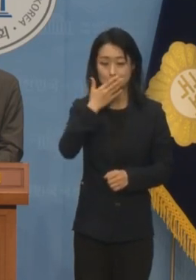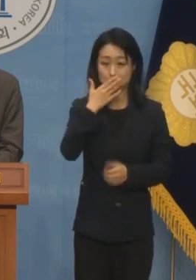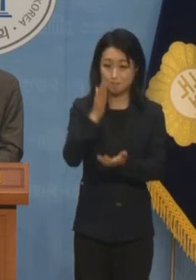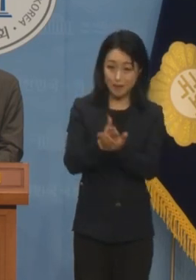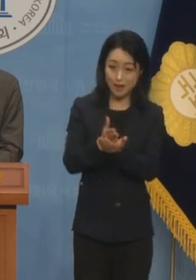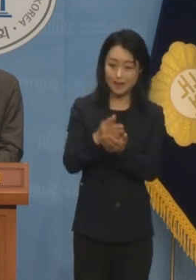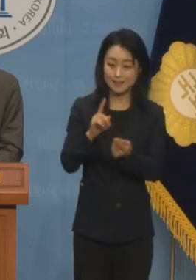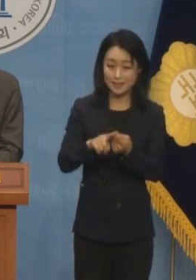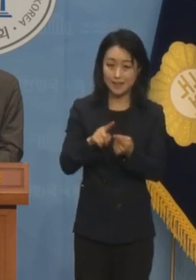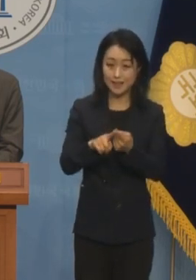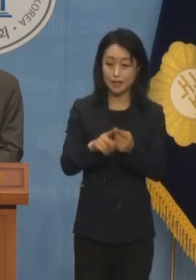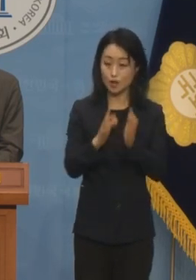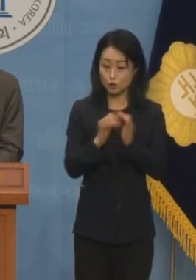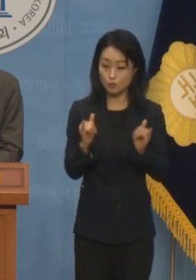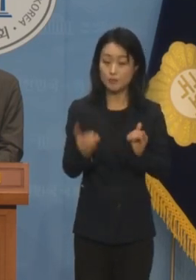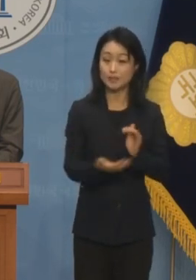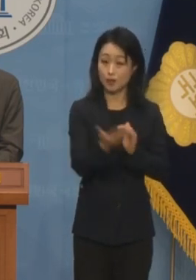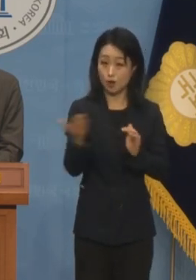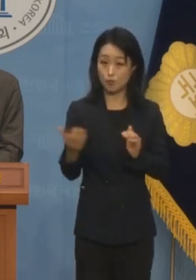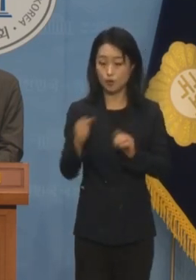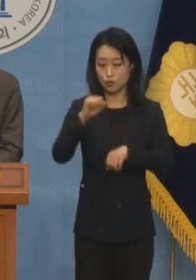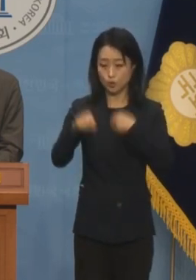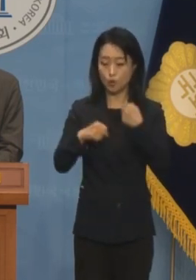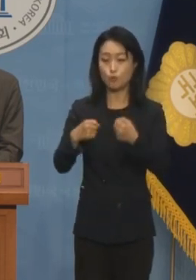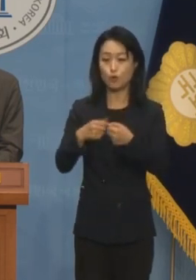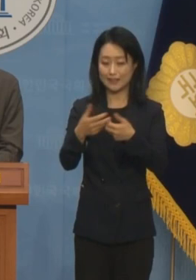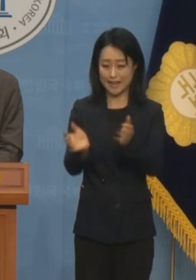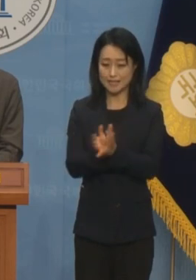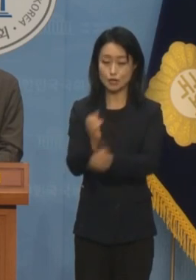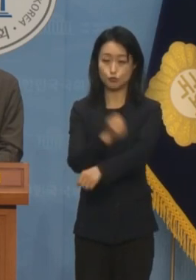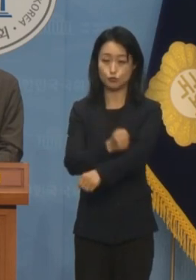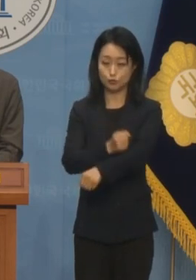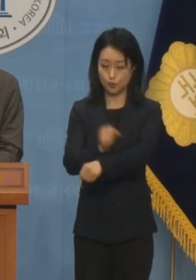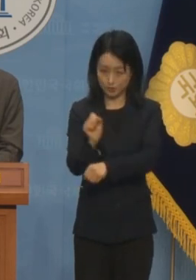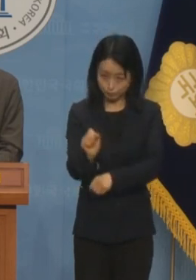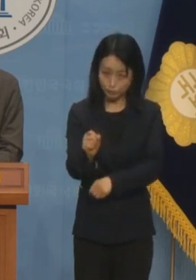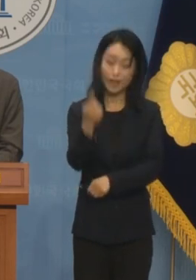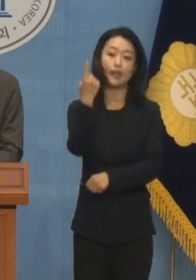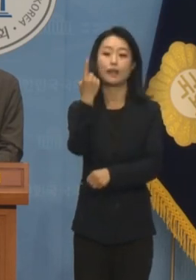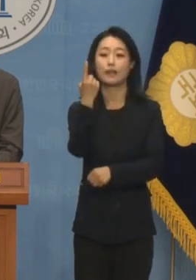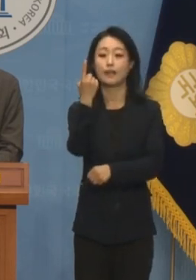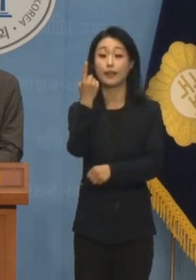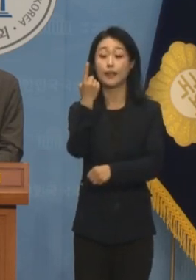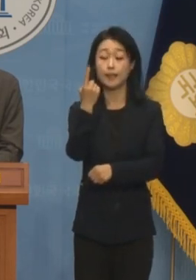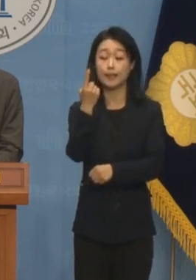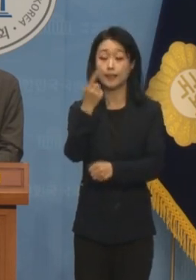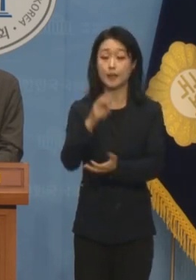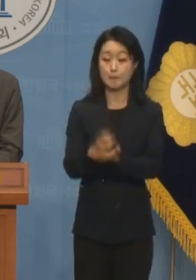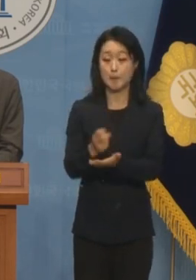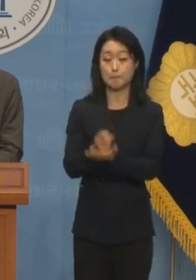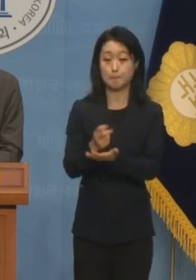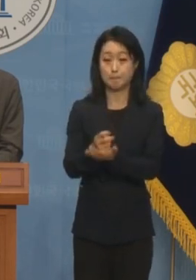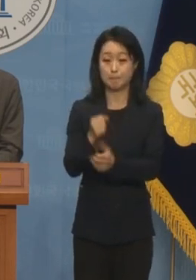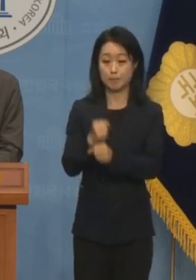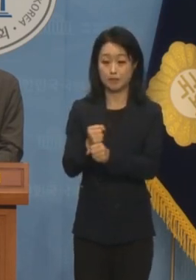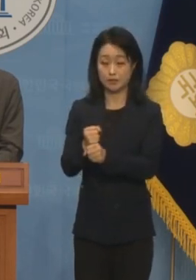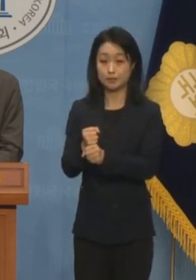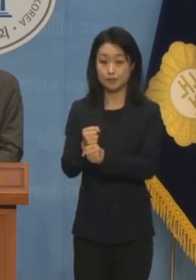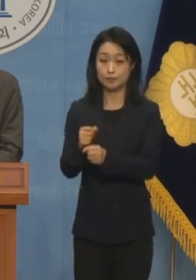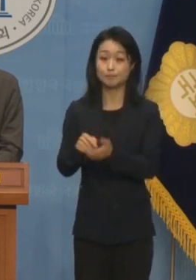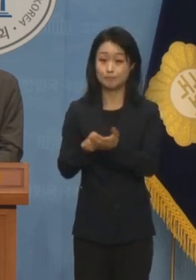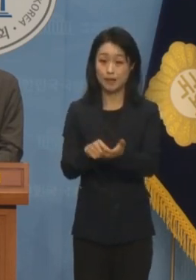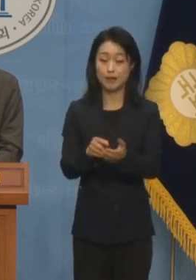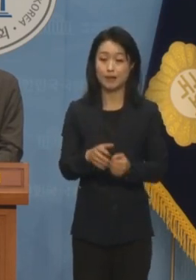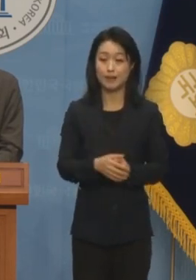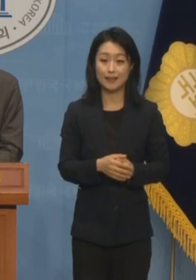이를 위해 노력해온 국민과 동물권 단체 등이 있었기에 가능했습니다. 굳이 별칭까지 꺼내어가며